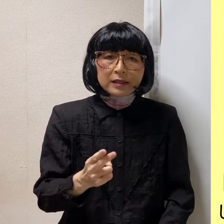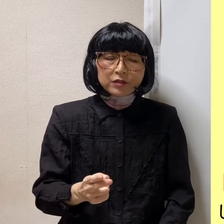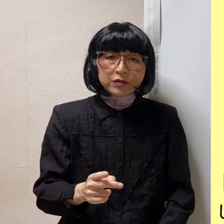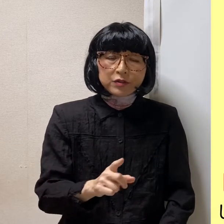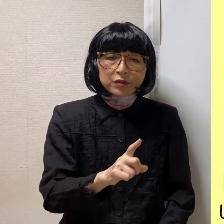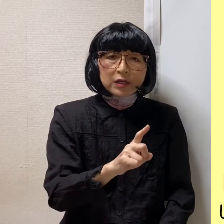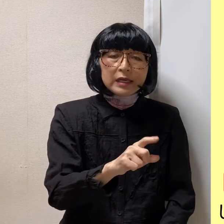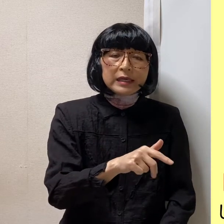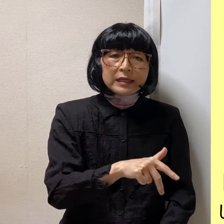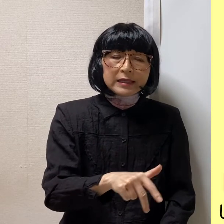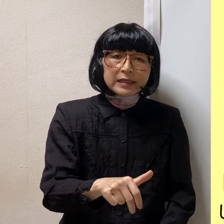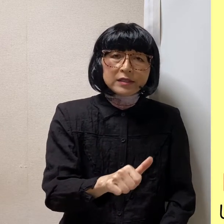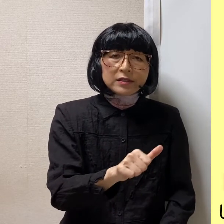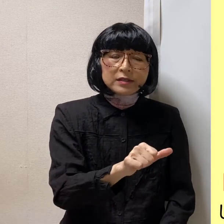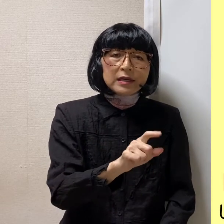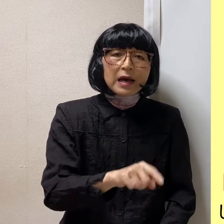He hurt his arm.